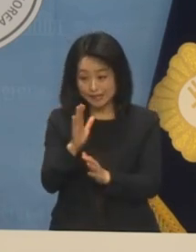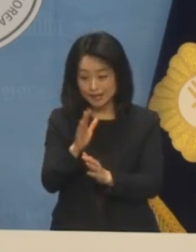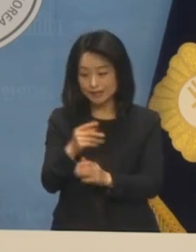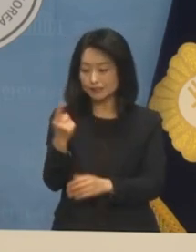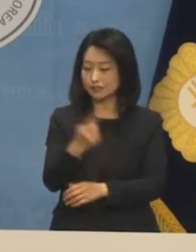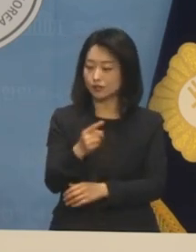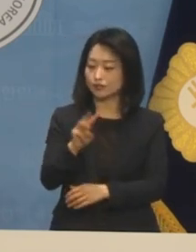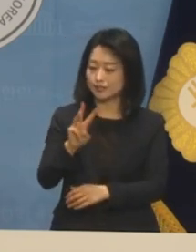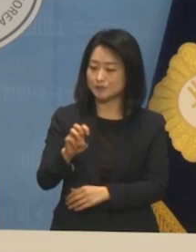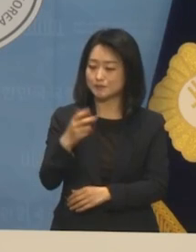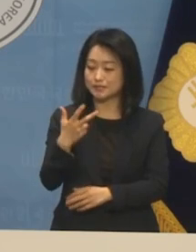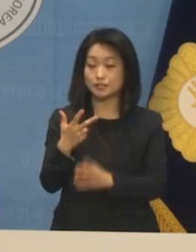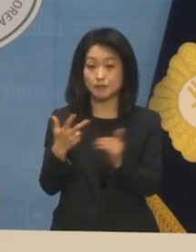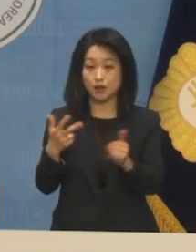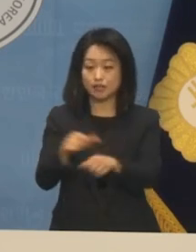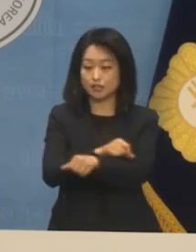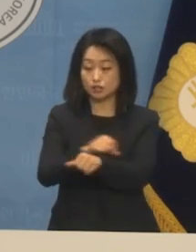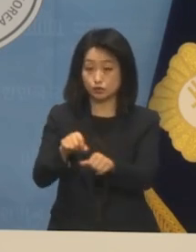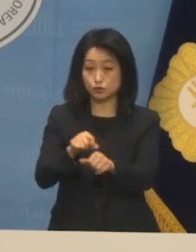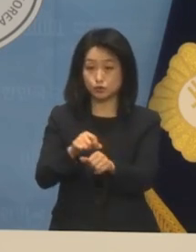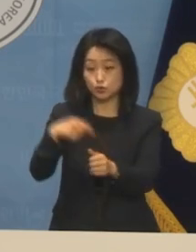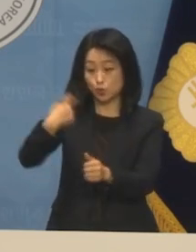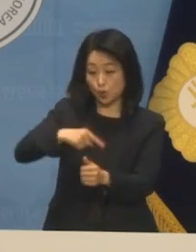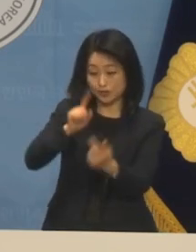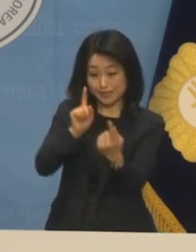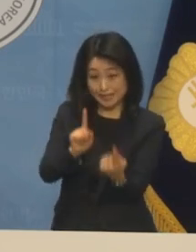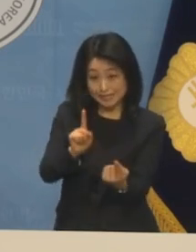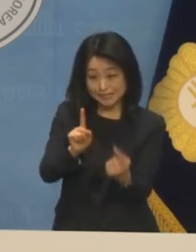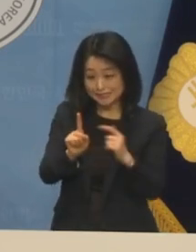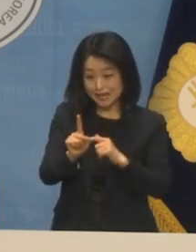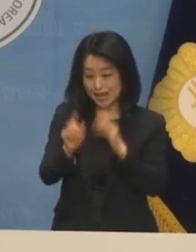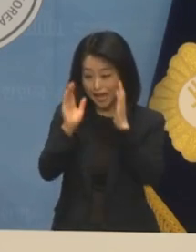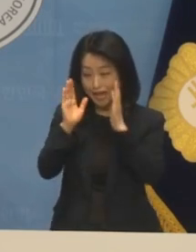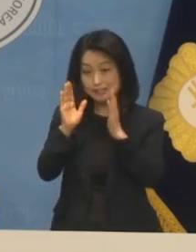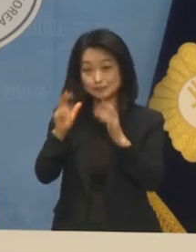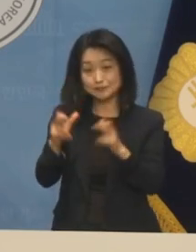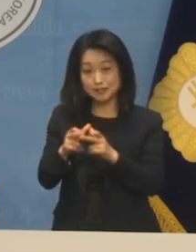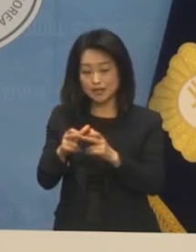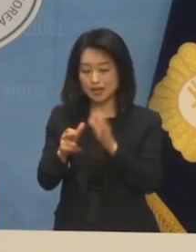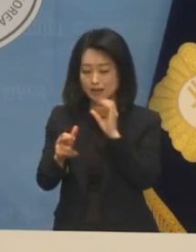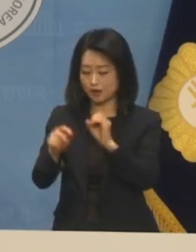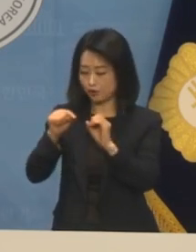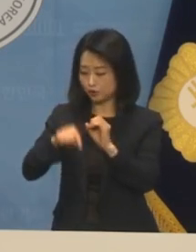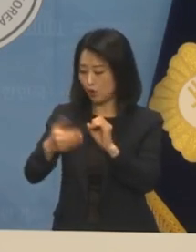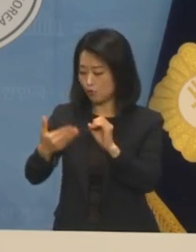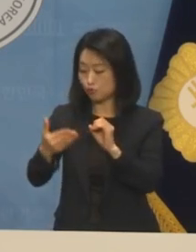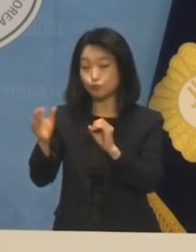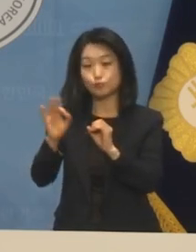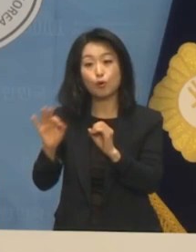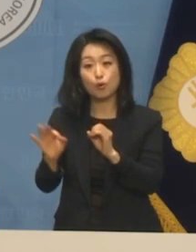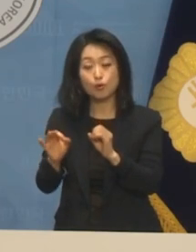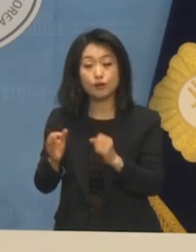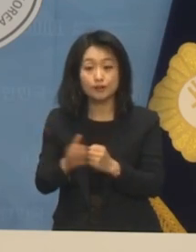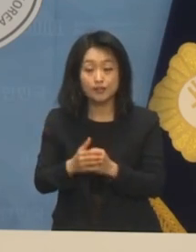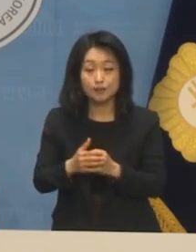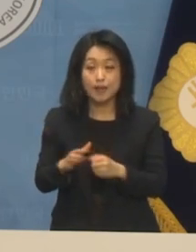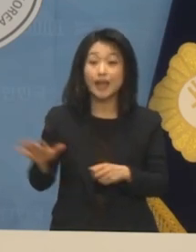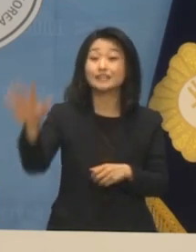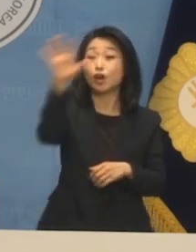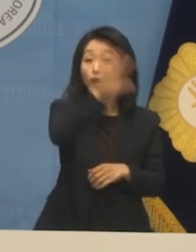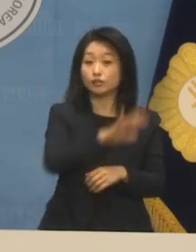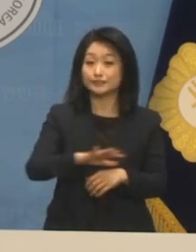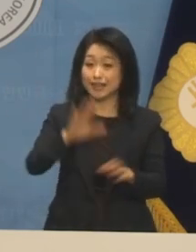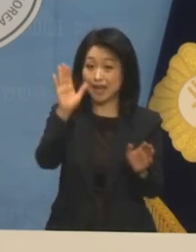1,037명입니다. 특수교육 대상자의 0.9%입니다. 그렇게 보면 전체